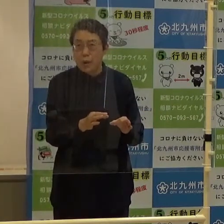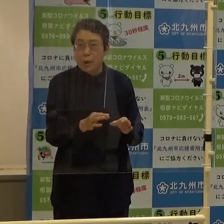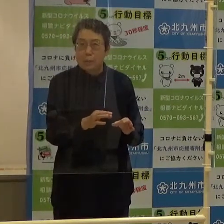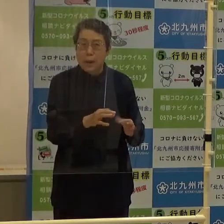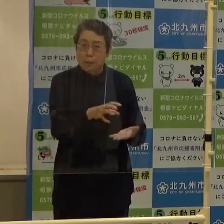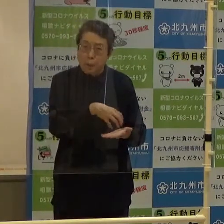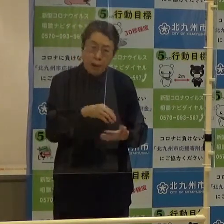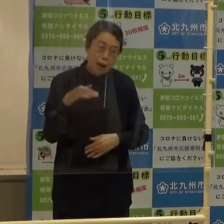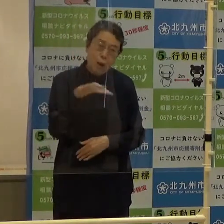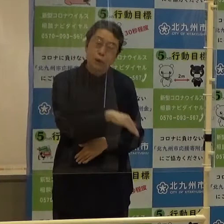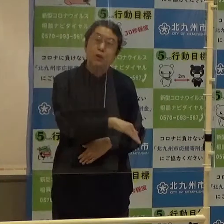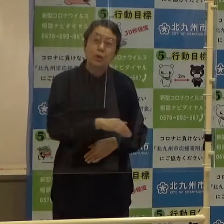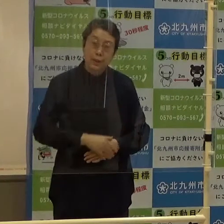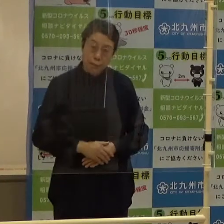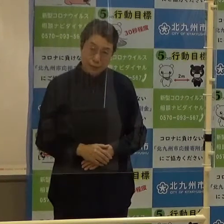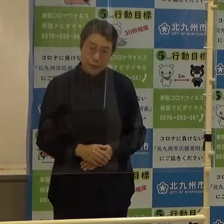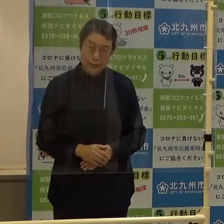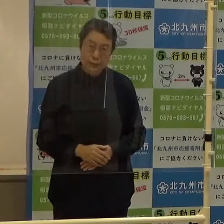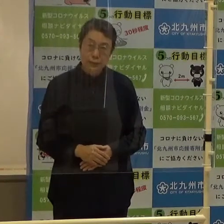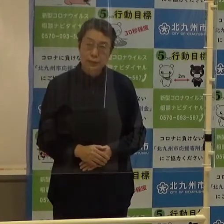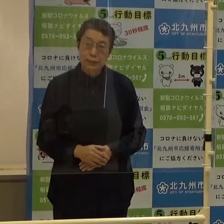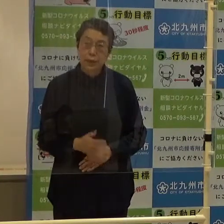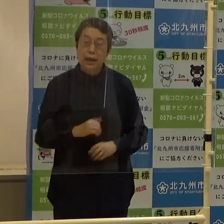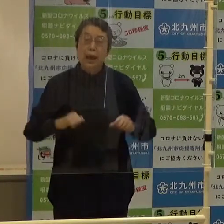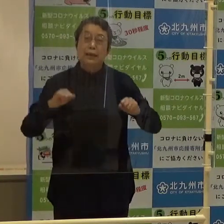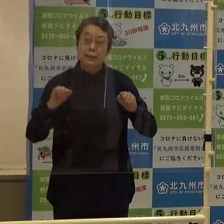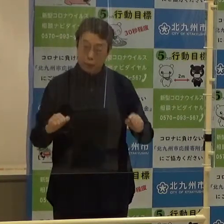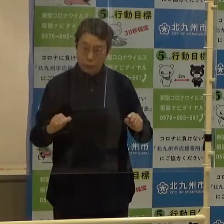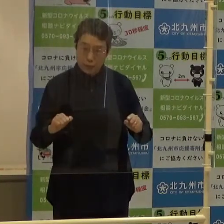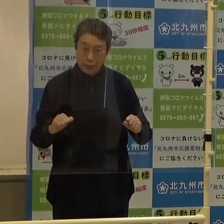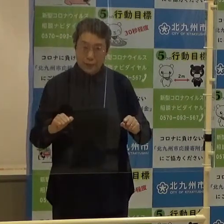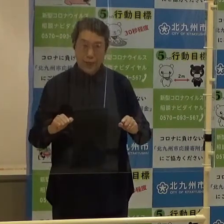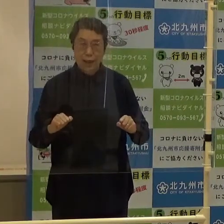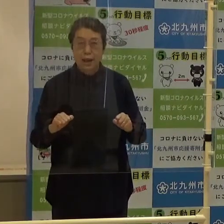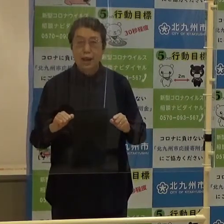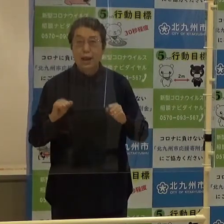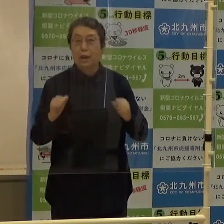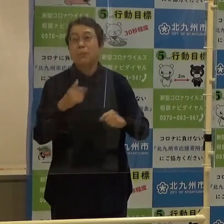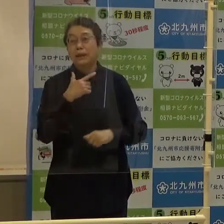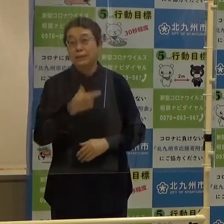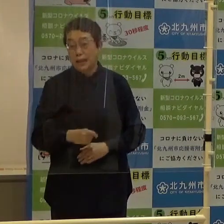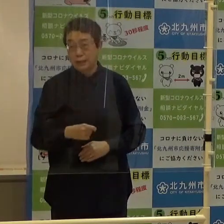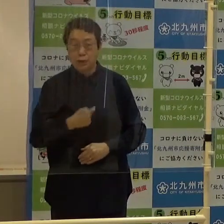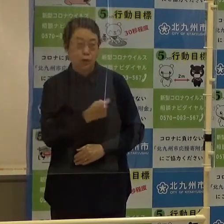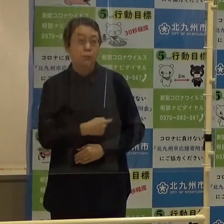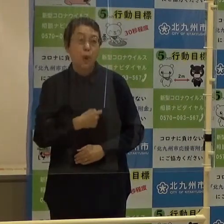ね、元気を出して頑張っていこうという時に、まずは